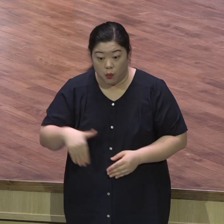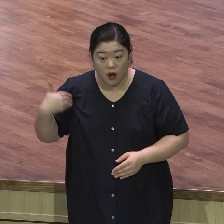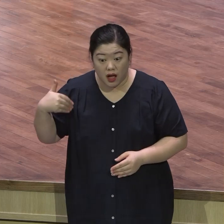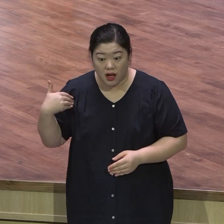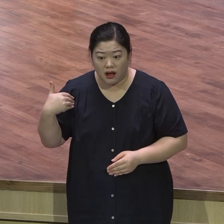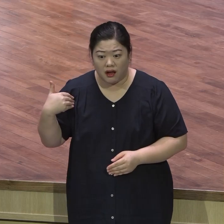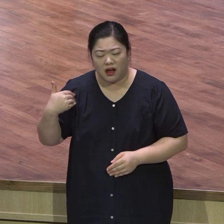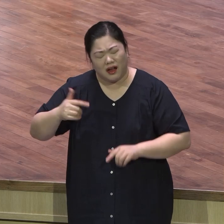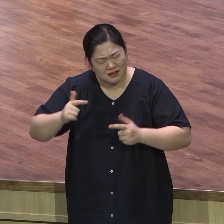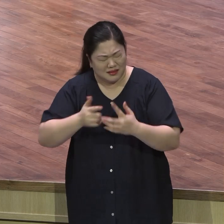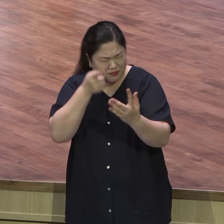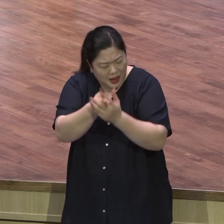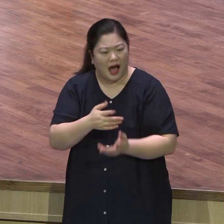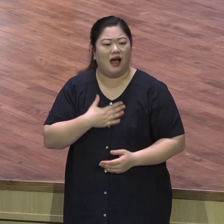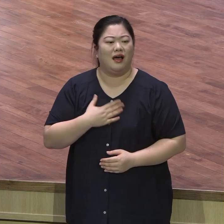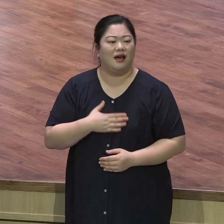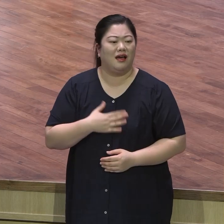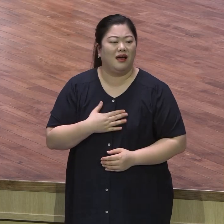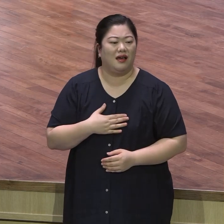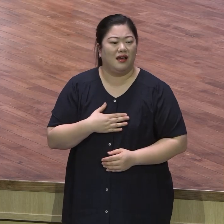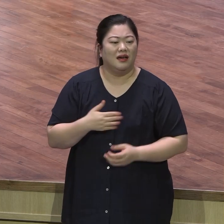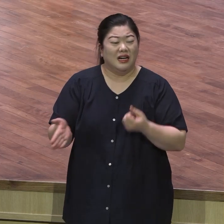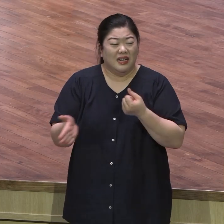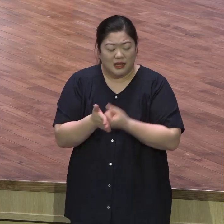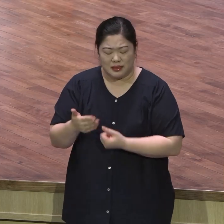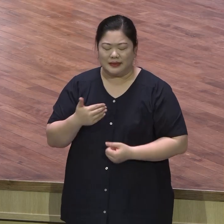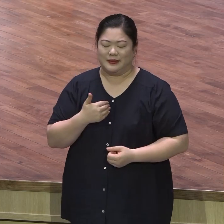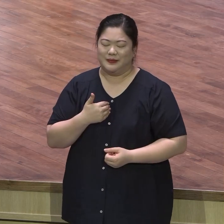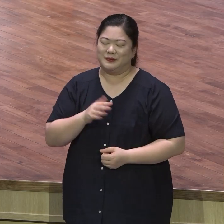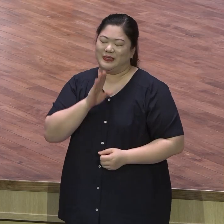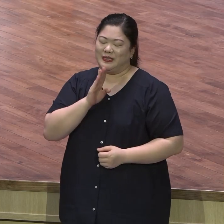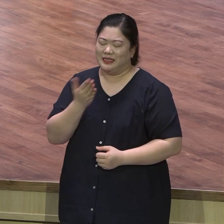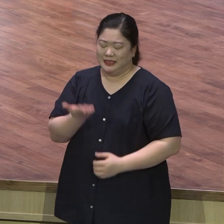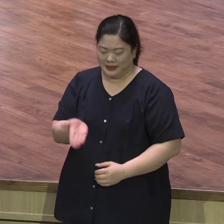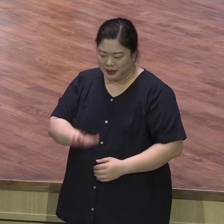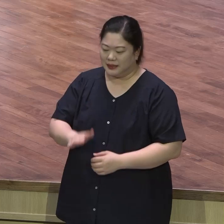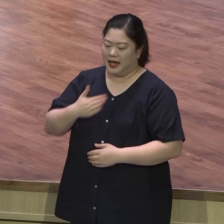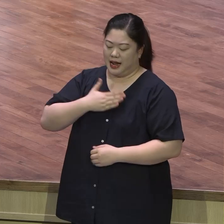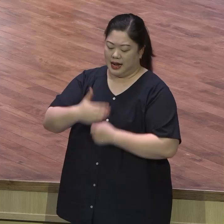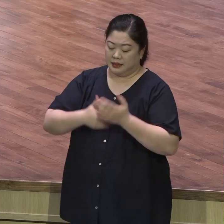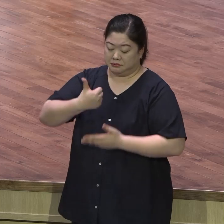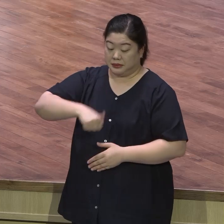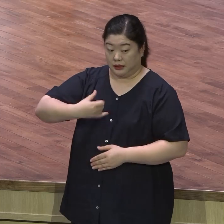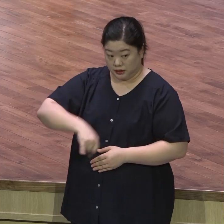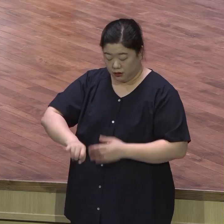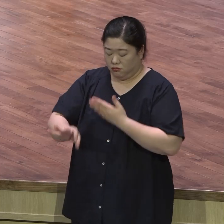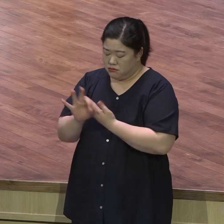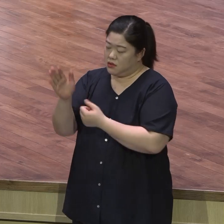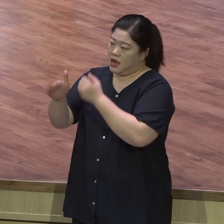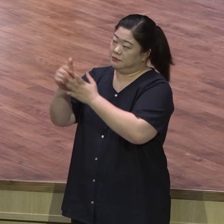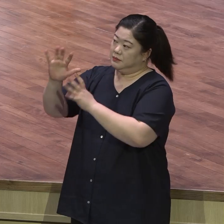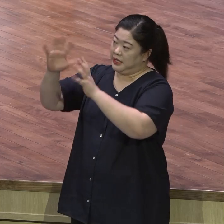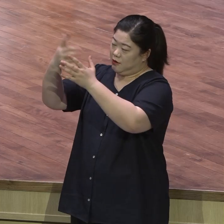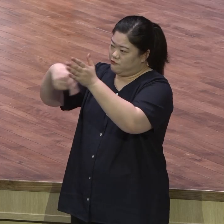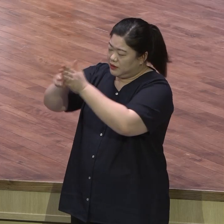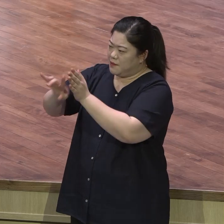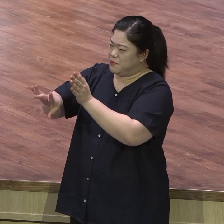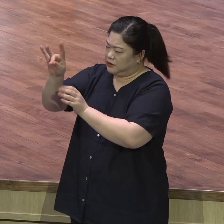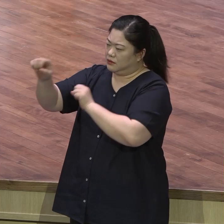여러분 자신이 여러분 아는 것보다 더 잘 알고 있습니다. 그러니까 그 염려 하나까지 내가 다 책임져 주시겠다.